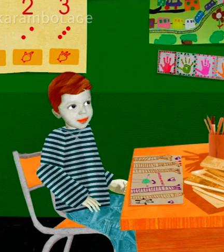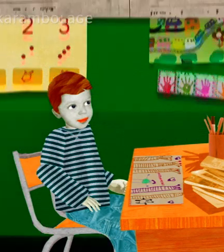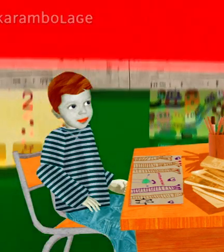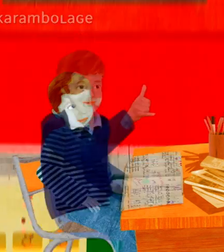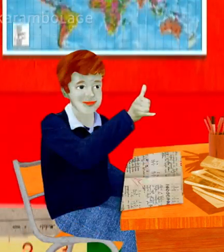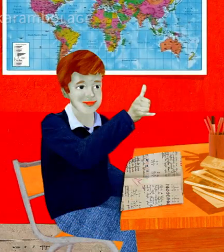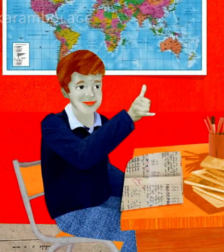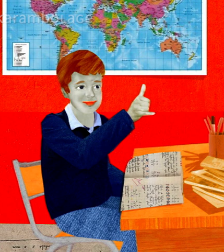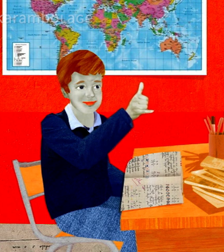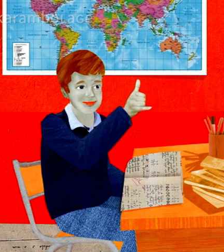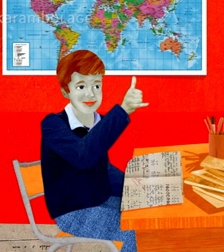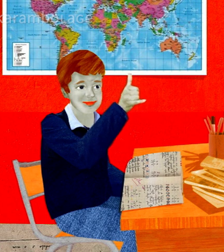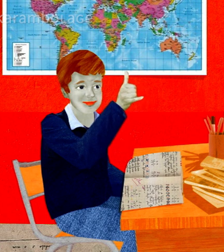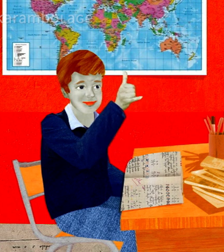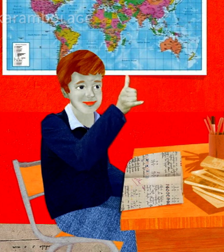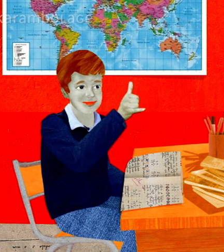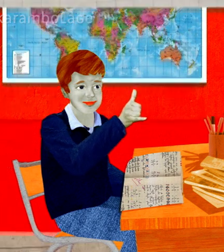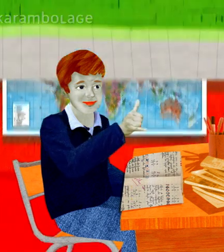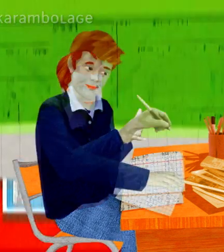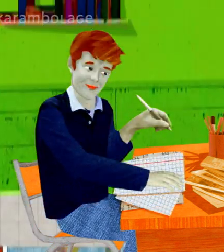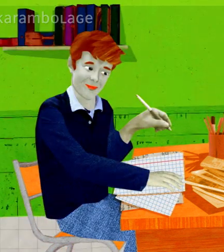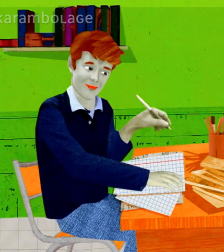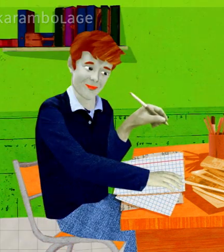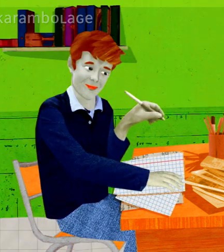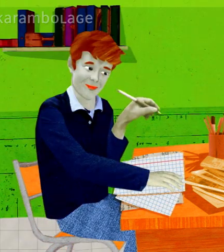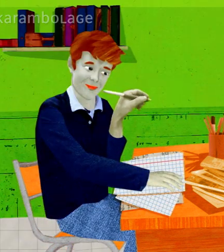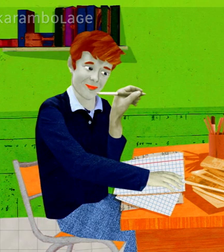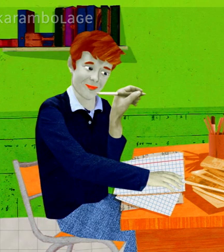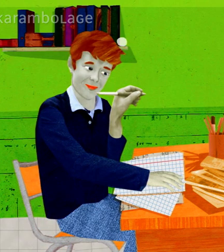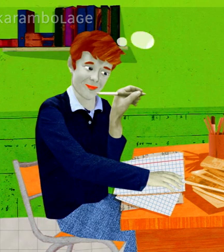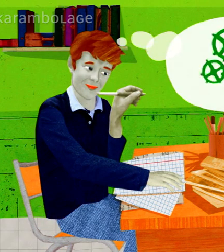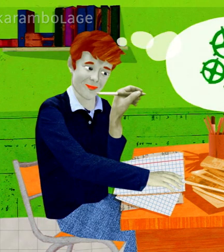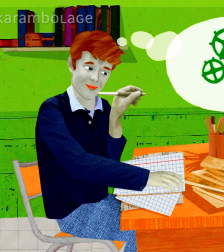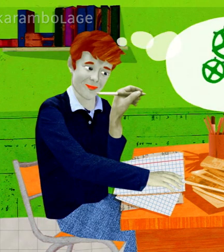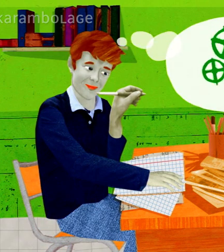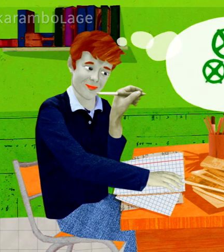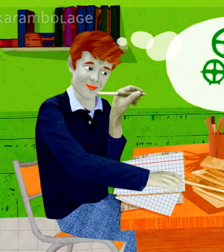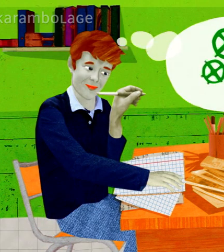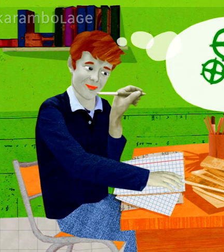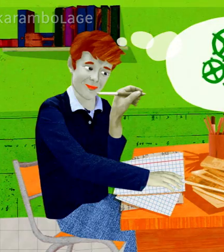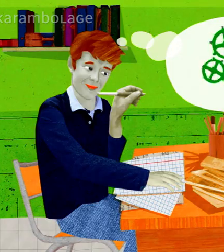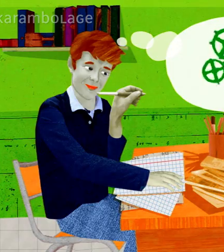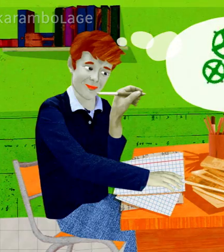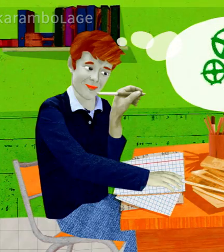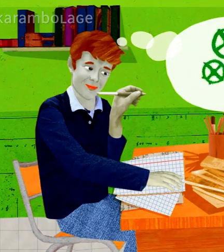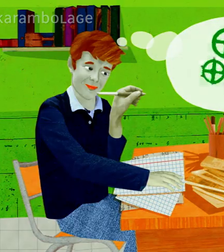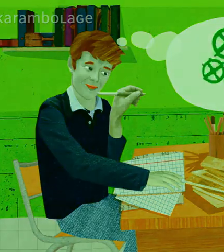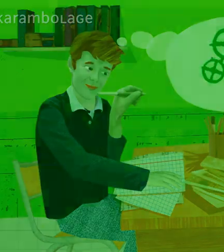unterrichtet wird, um den Zugang zum Wissen zu ermöglichen und autonomes Denken zu fördern. Noch eins, man kann sich